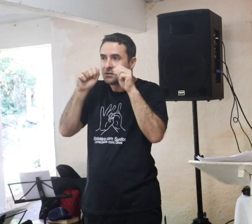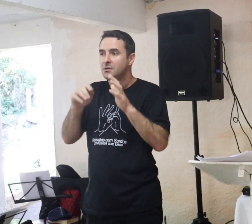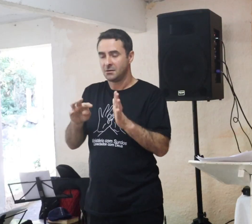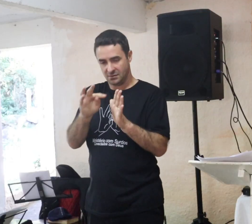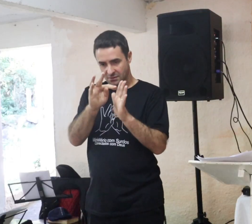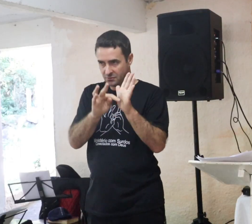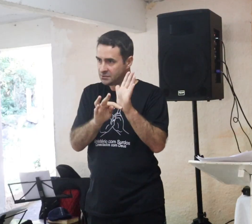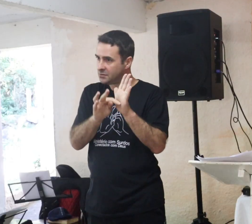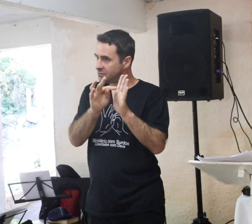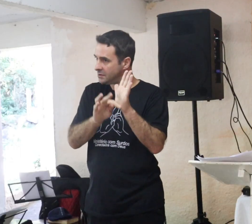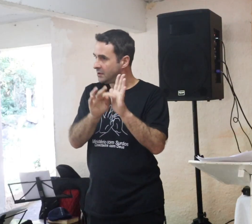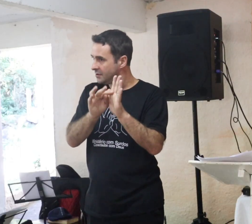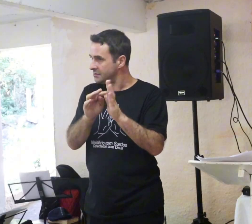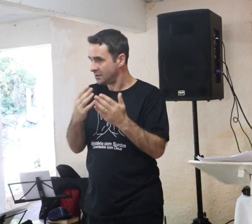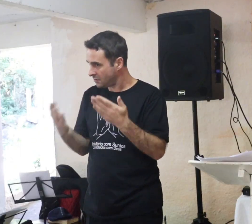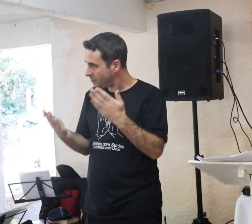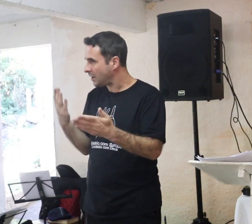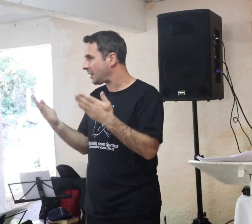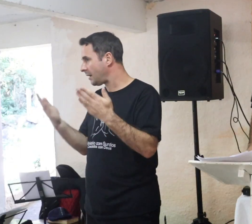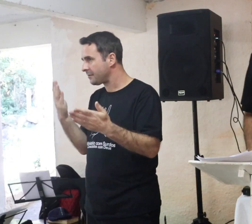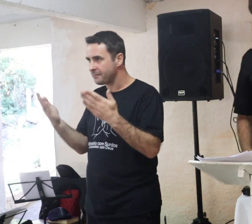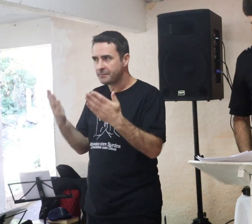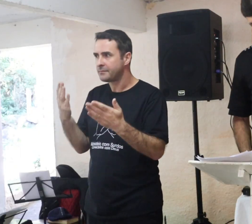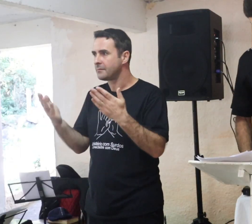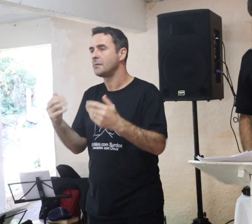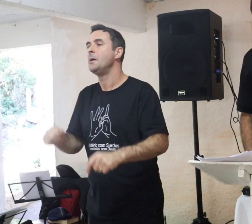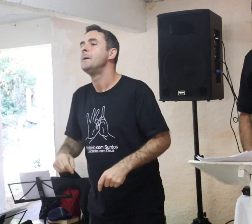nem todos morreremos.